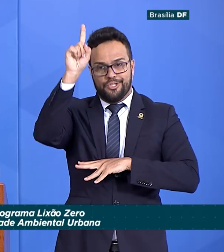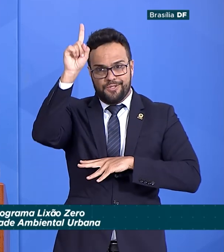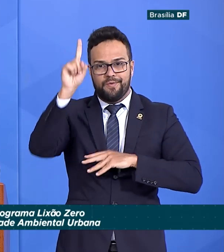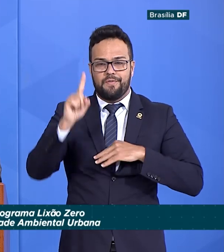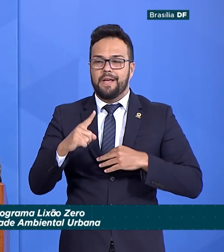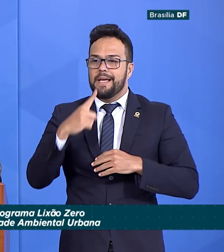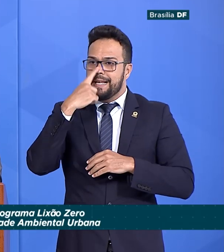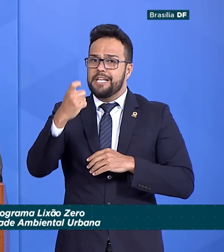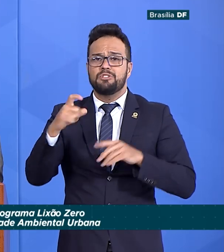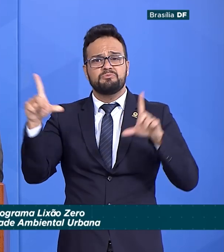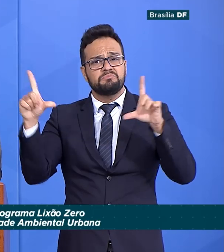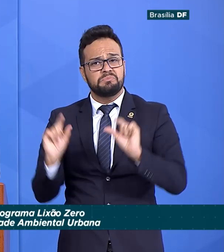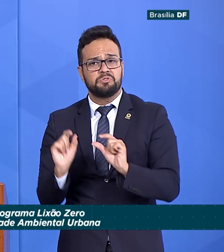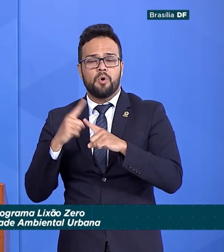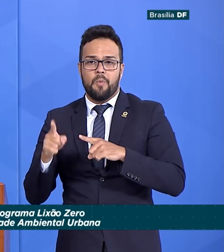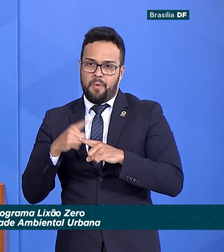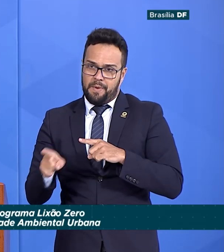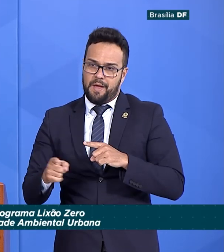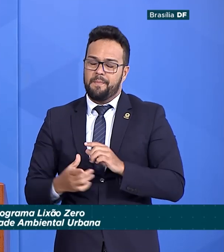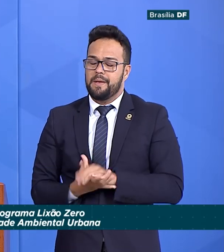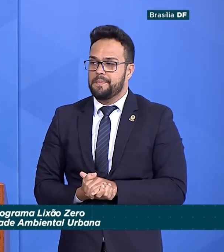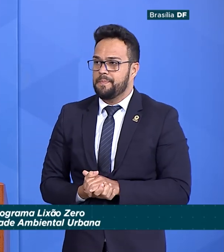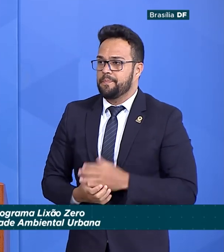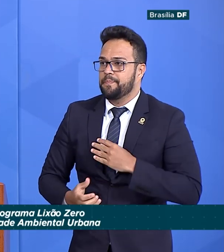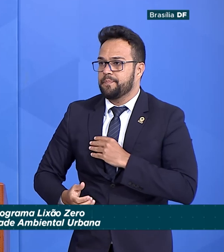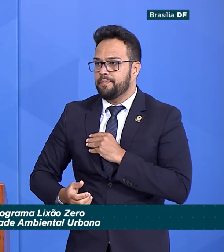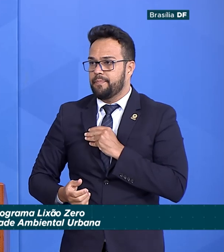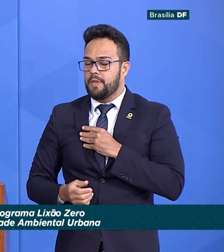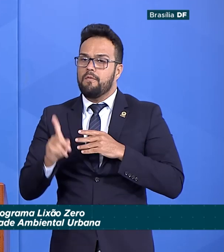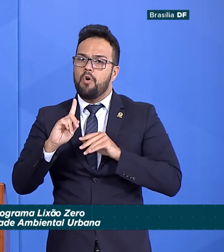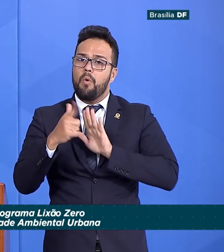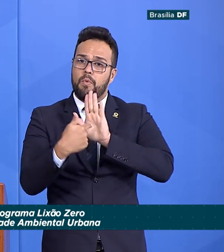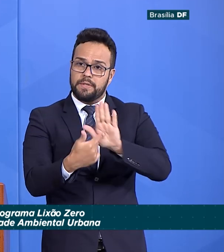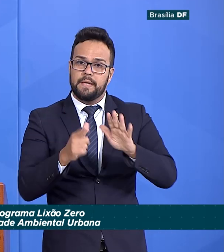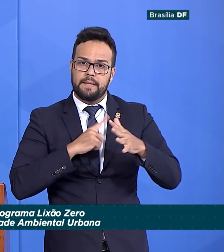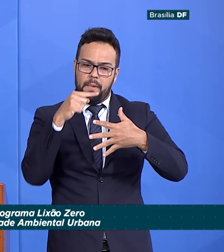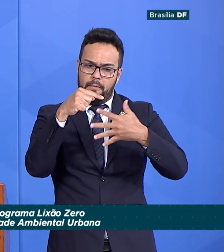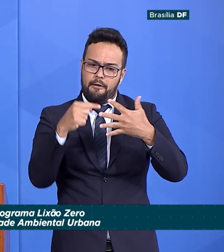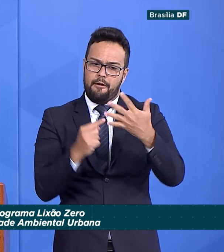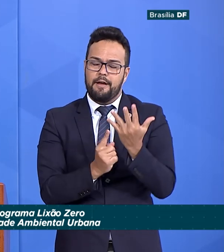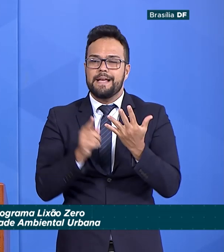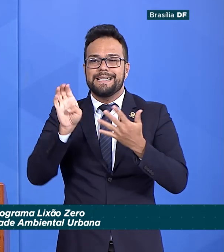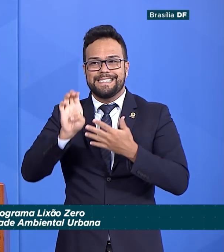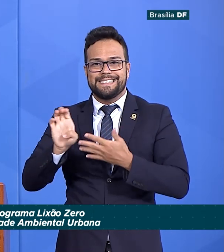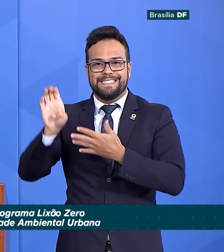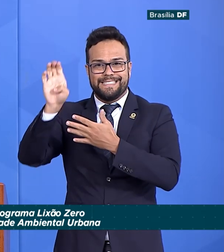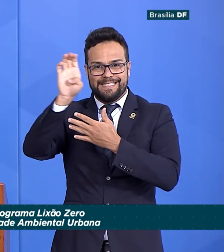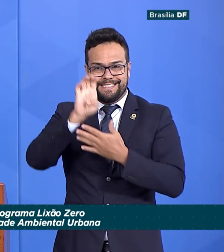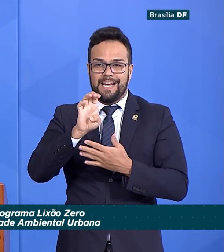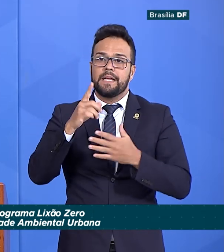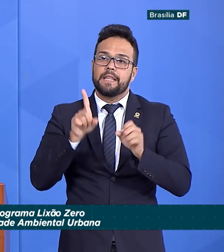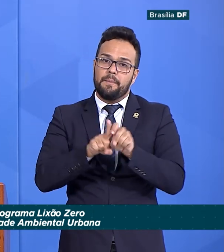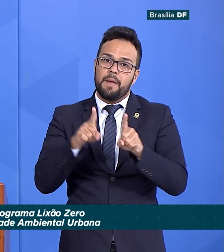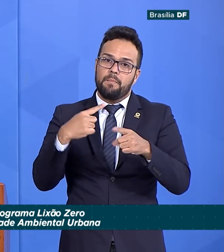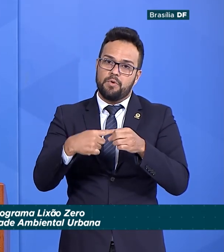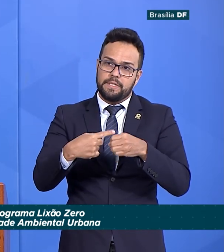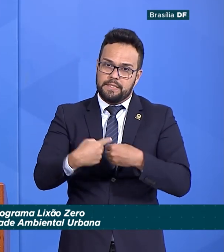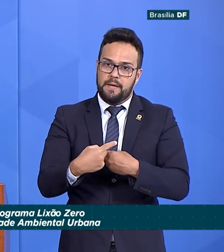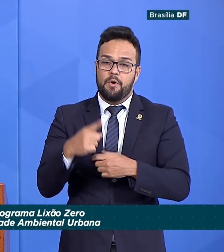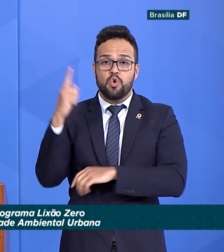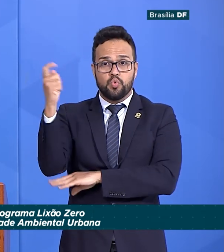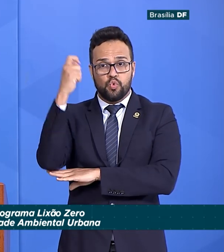ser um problema, e aqui um problema grave. Eu vou citar os estados cujos municípios recebem hoje os valores: o estado do Rio